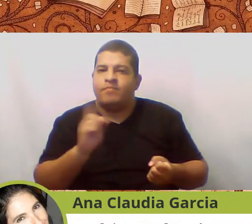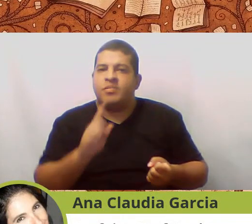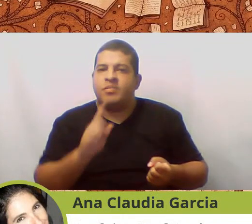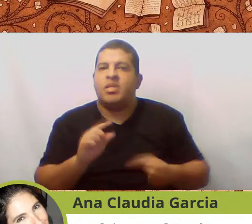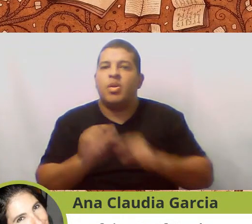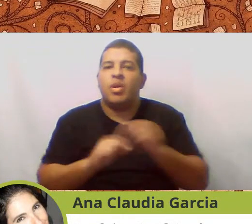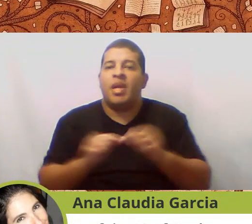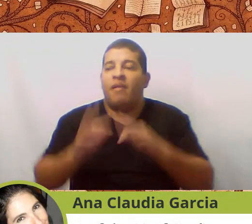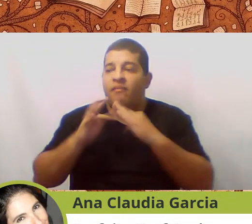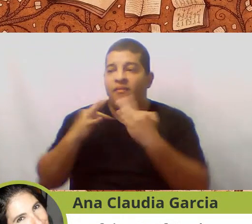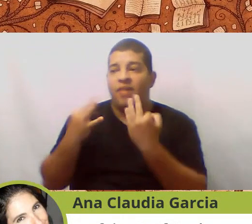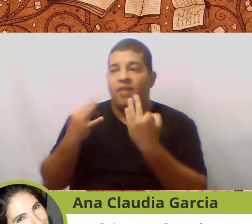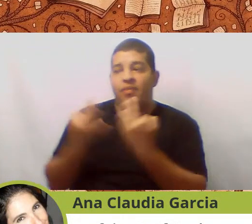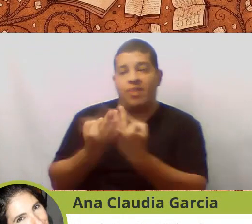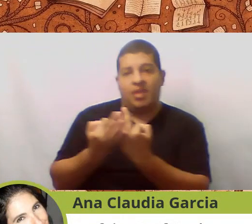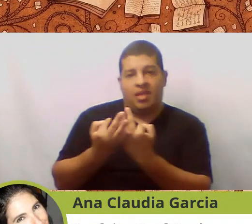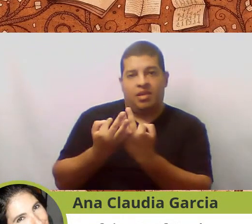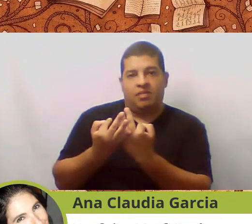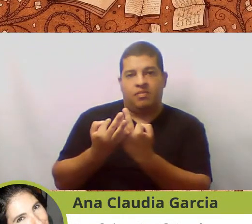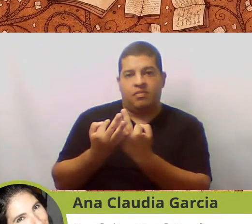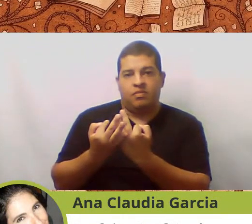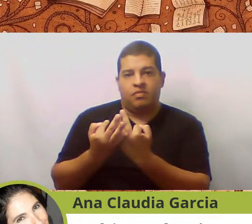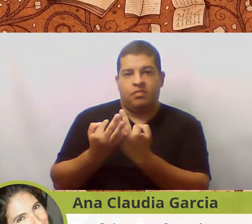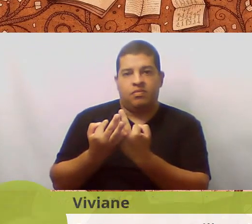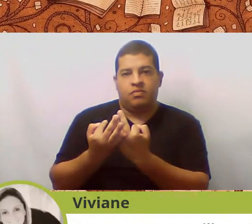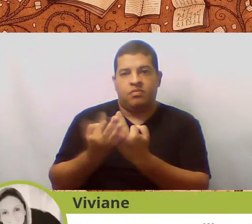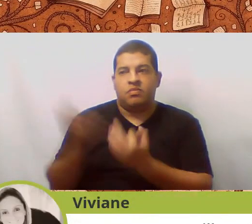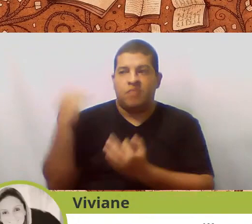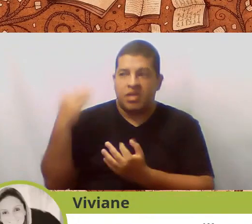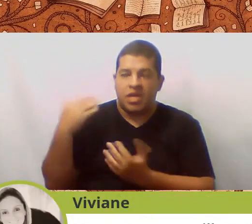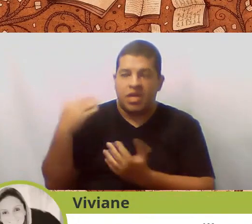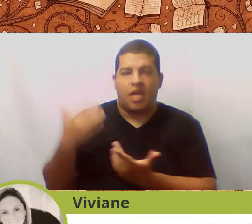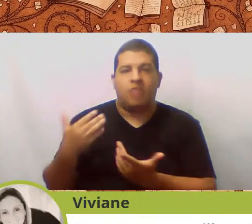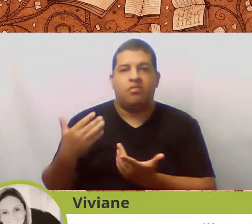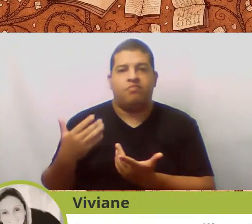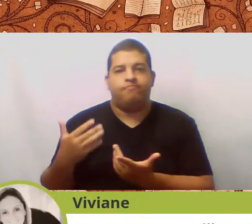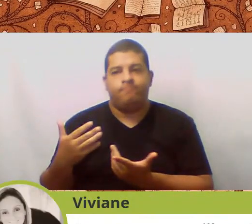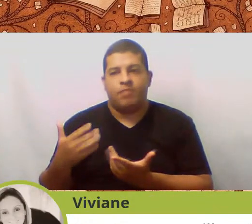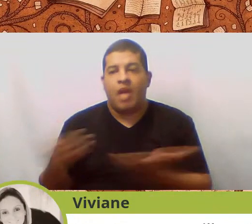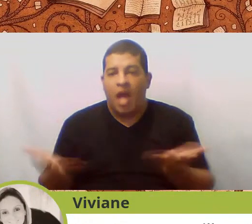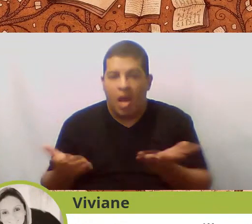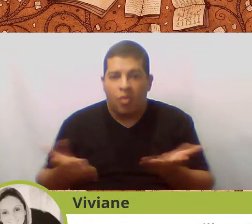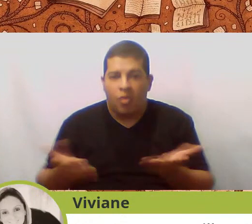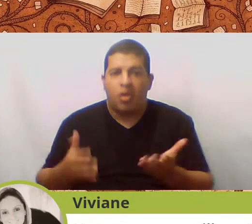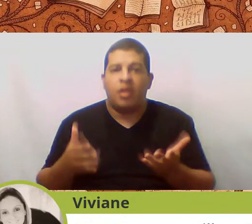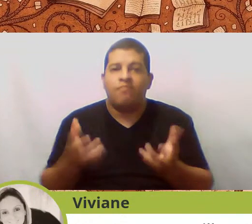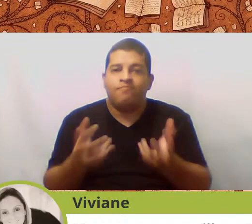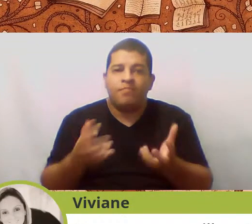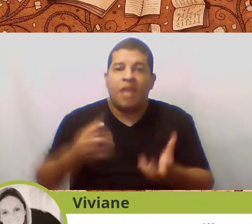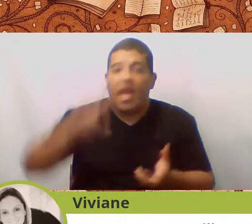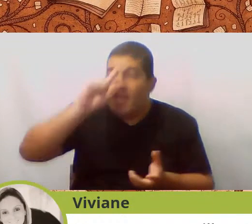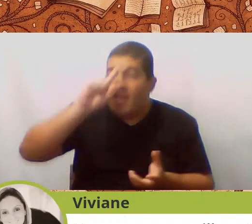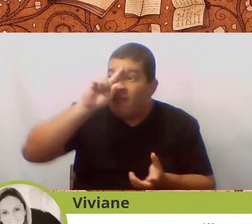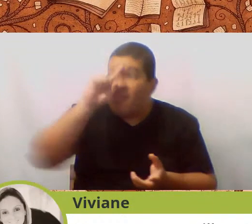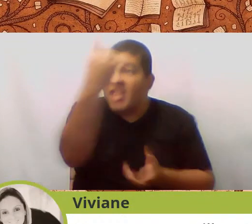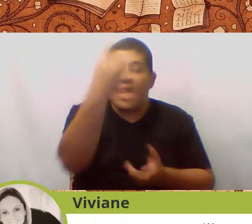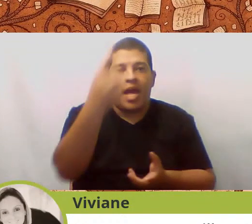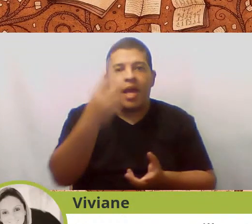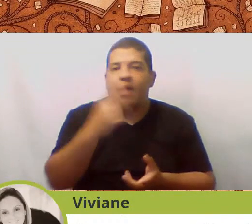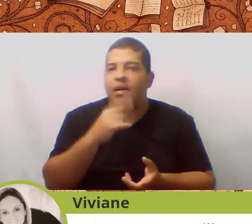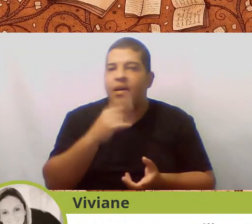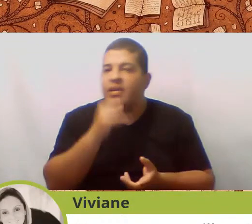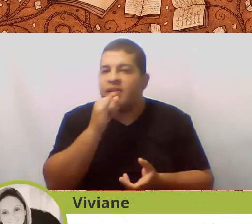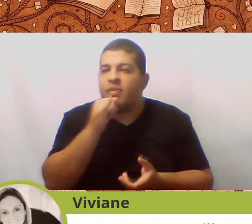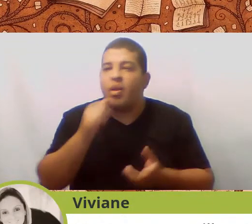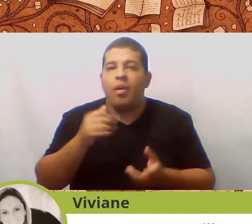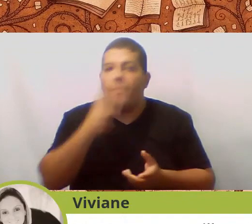parentais do que eles tiveram e inventar um outro nascimento, né? De